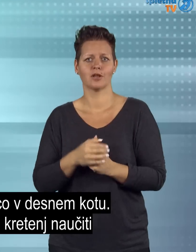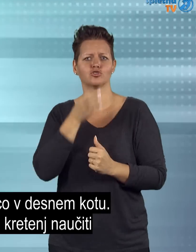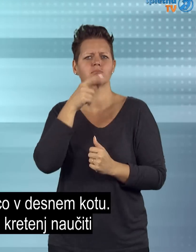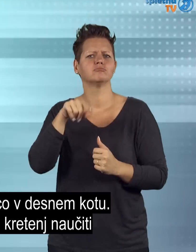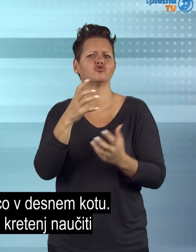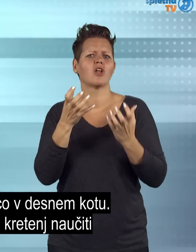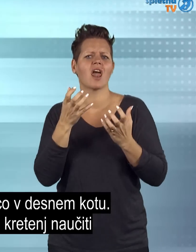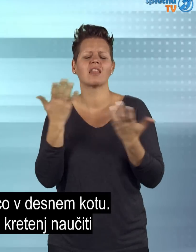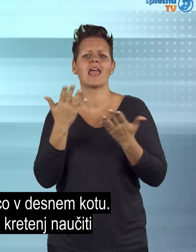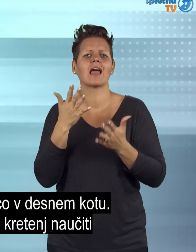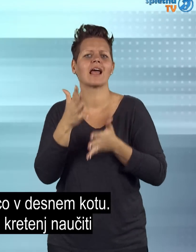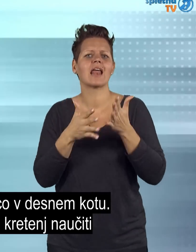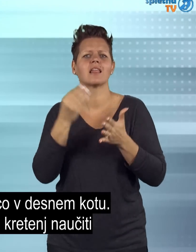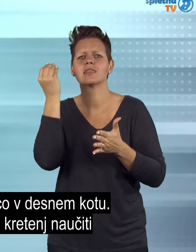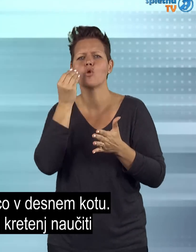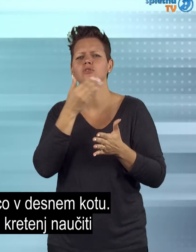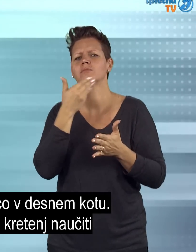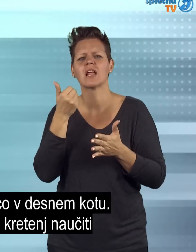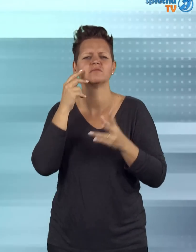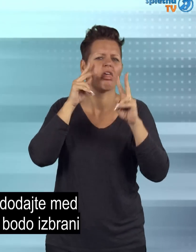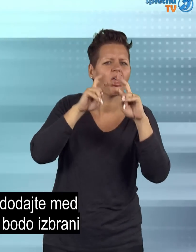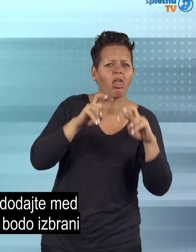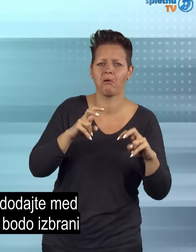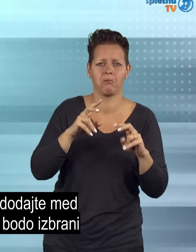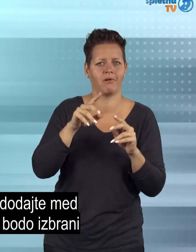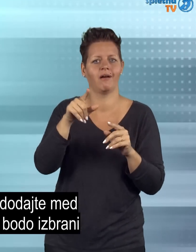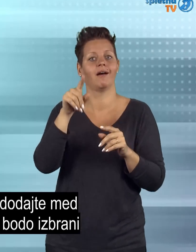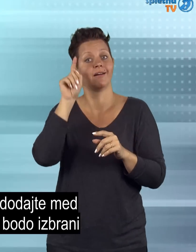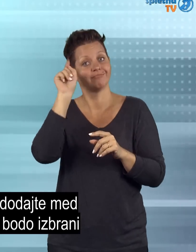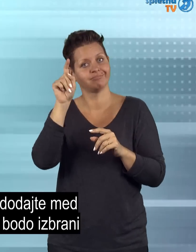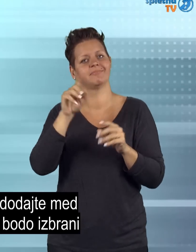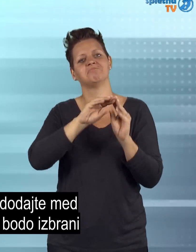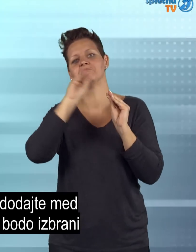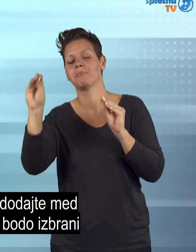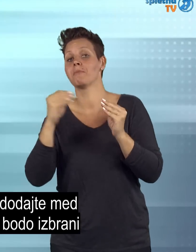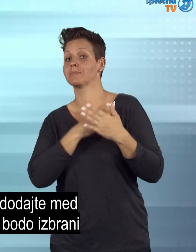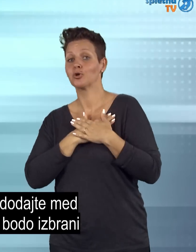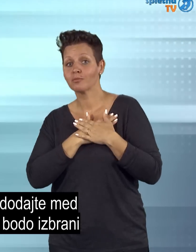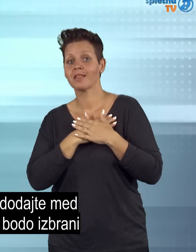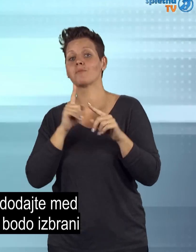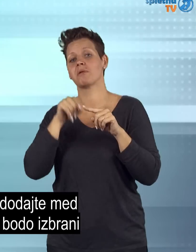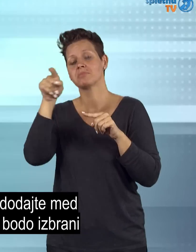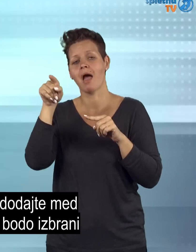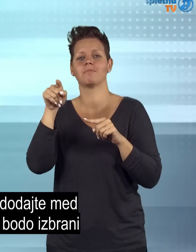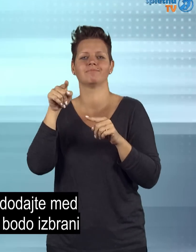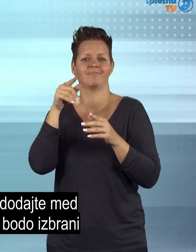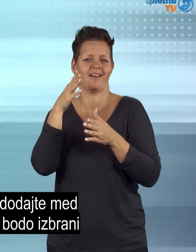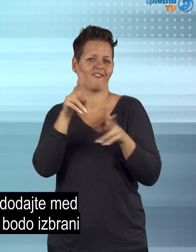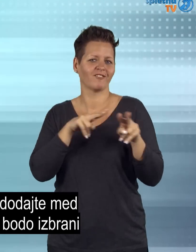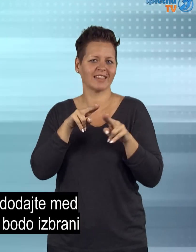Če bi se želeli nekaj kreten naučiti brez brskanja, jih dodajte med priljubljene in tam bodo izbrani videoposnetki, ki si